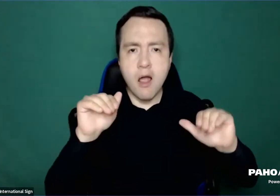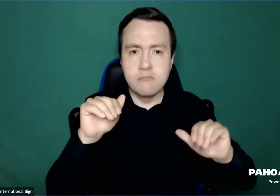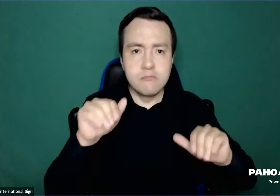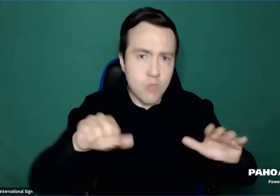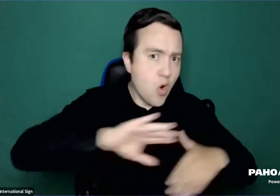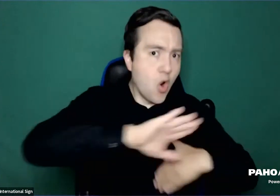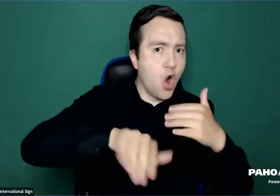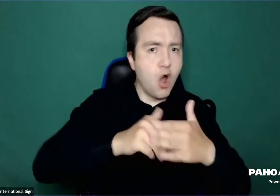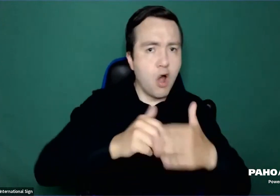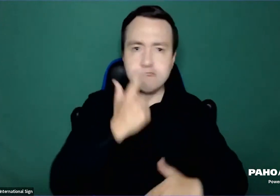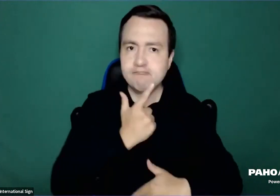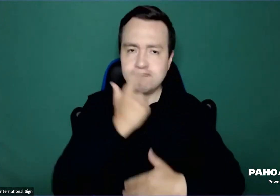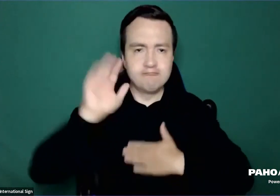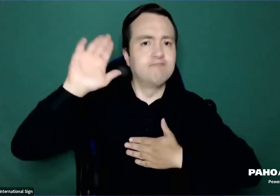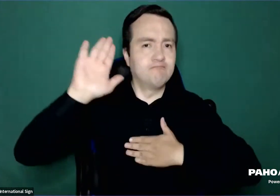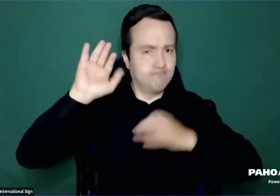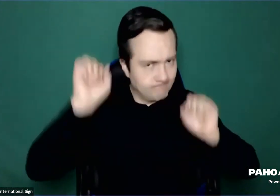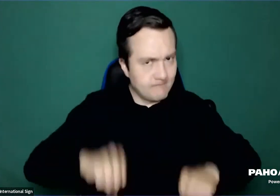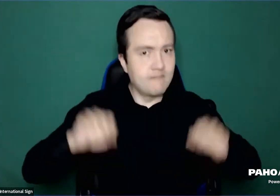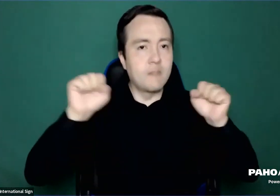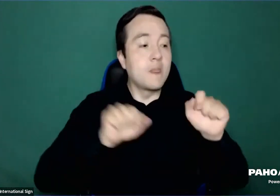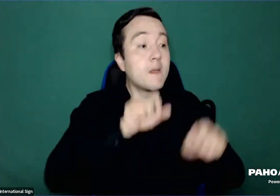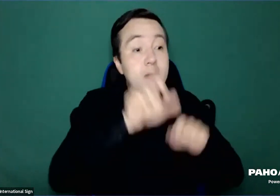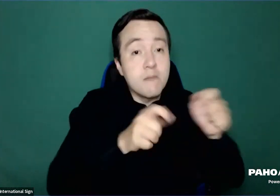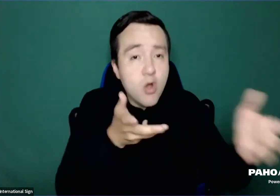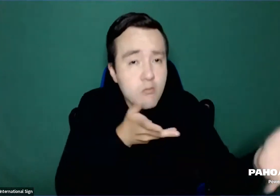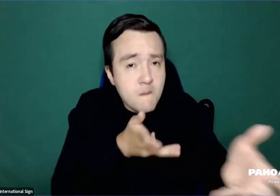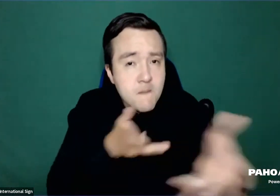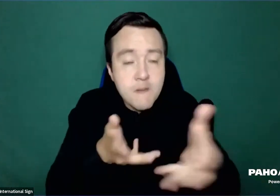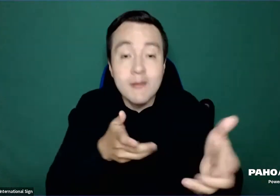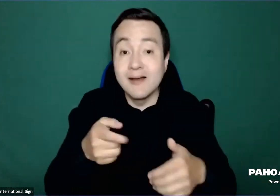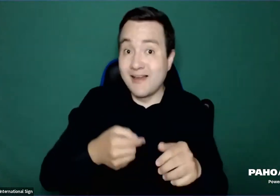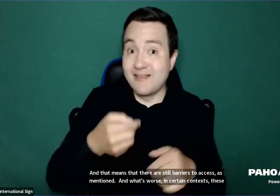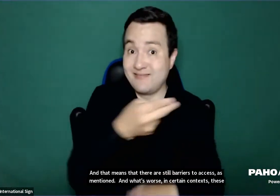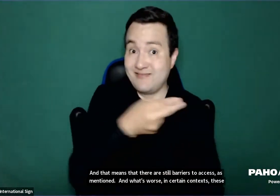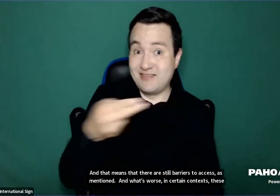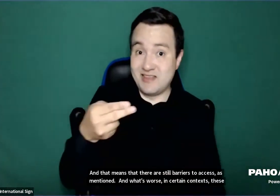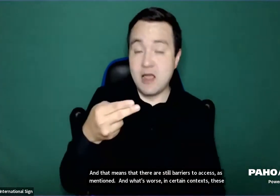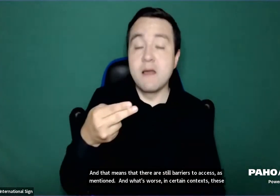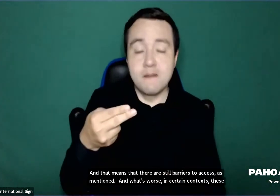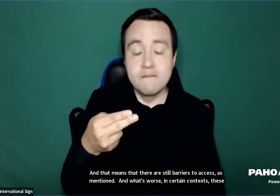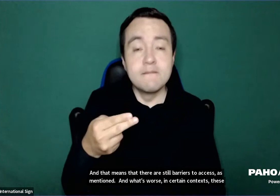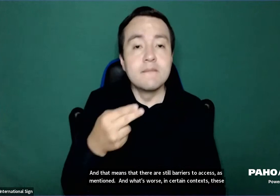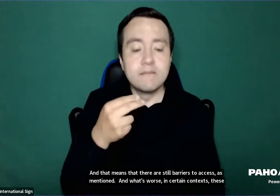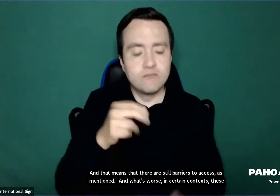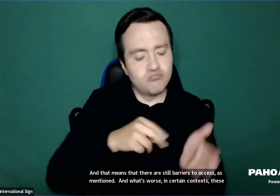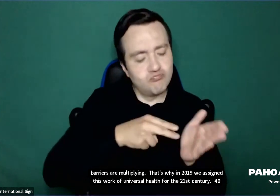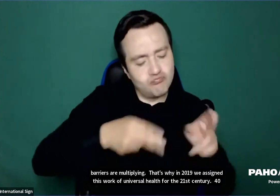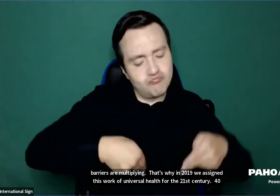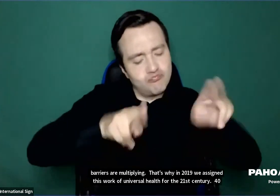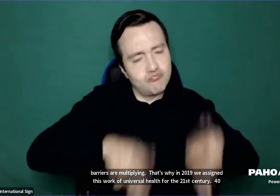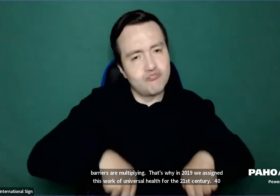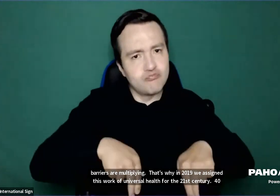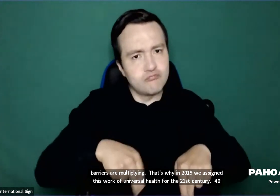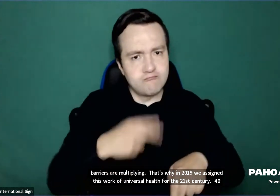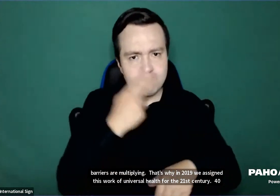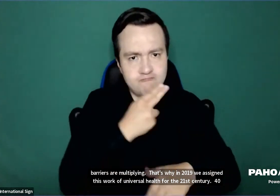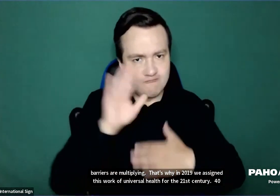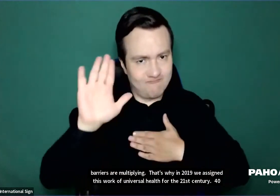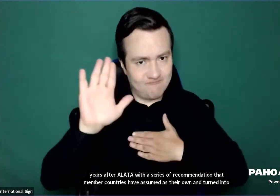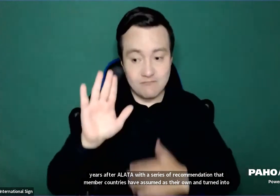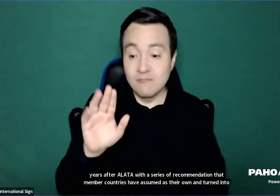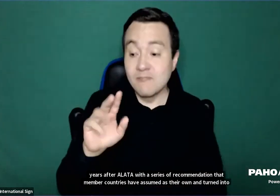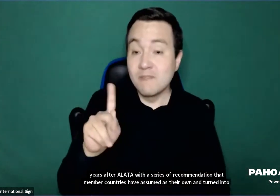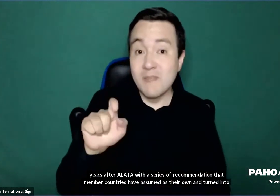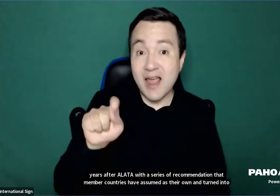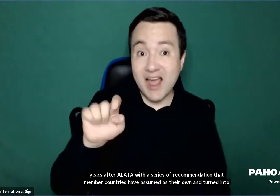saúde universal. O Pacto 30-30-30, Atenção Primária em Saúde para a Saúde Universal,